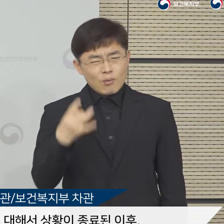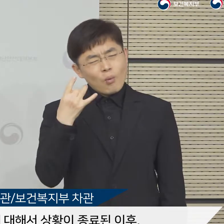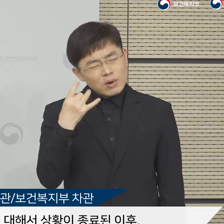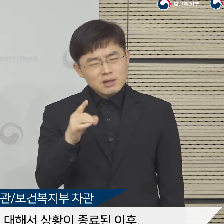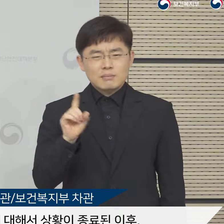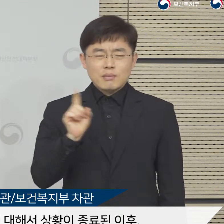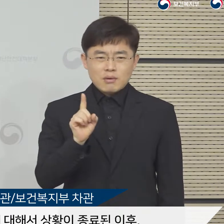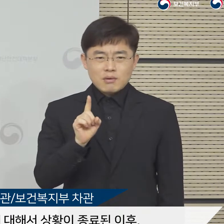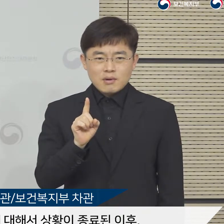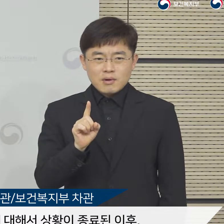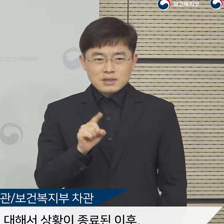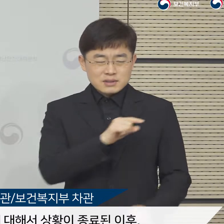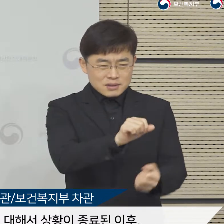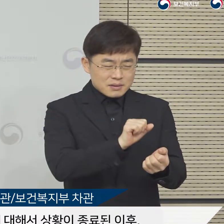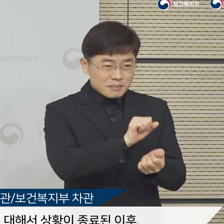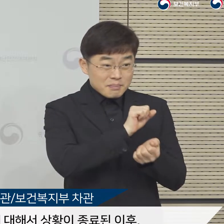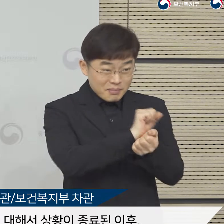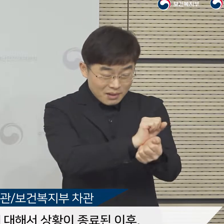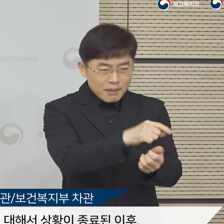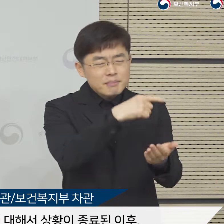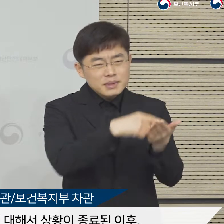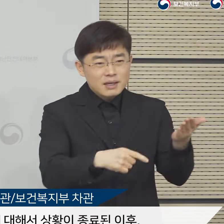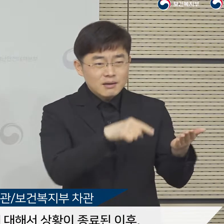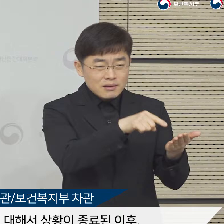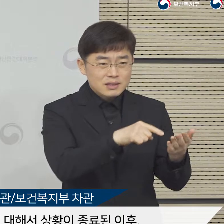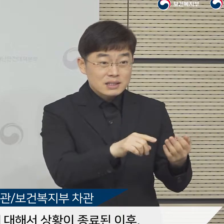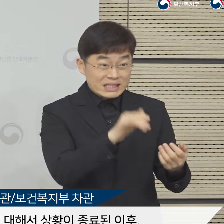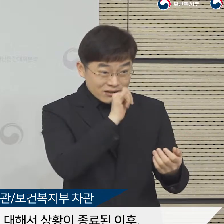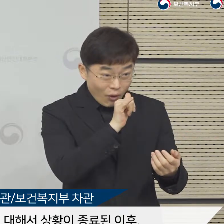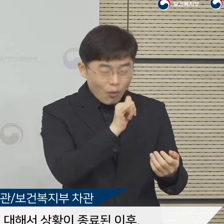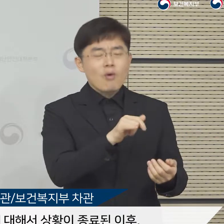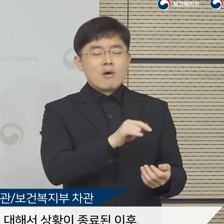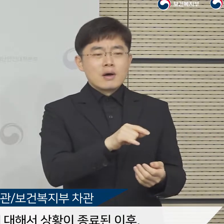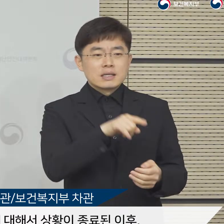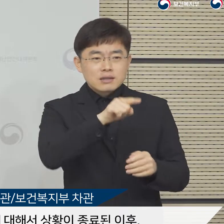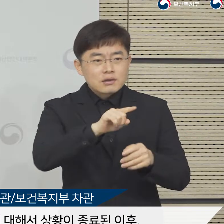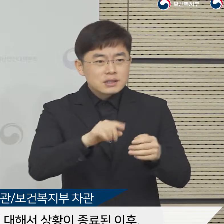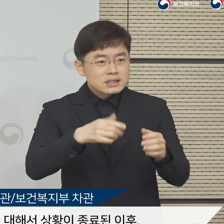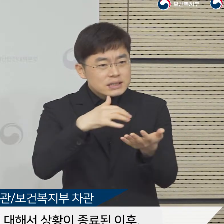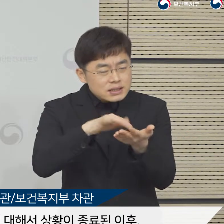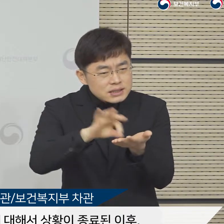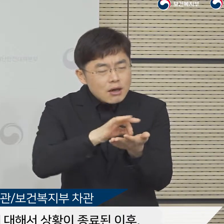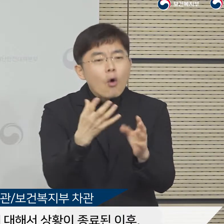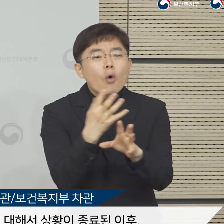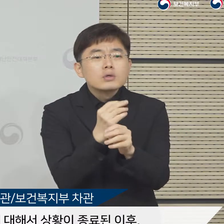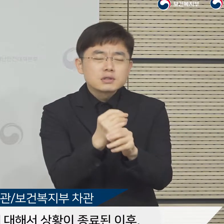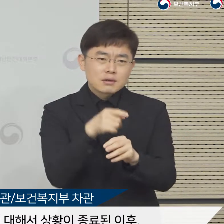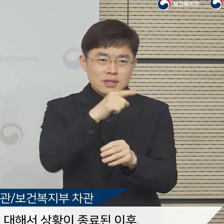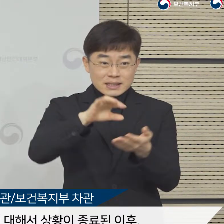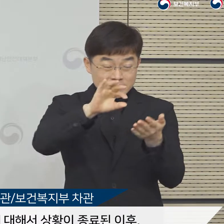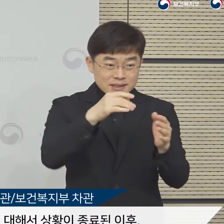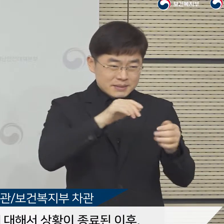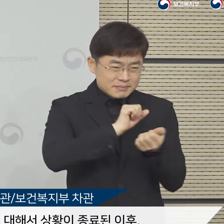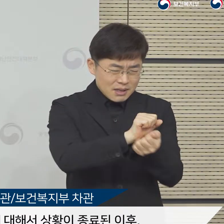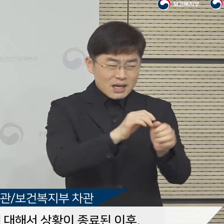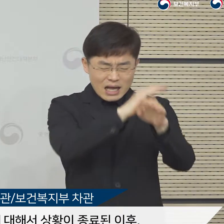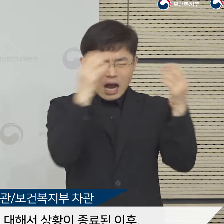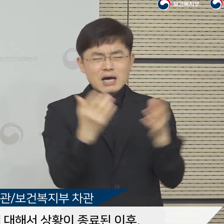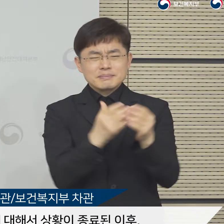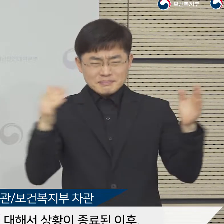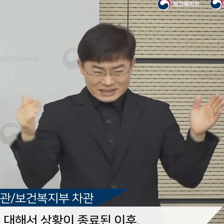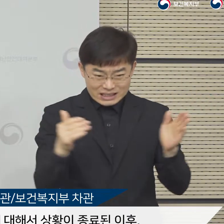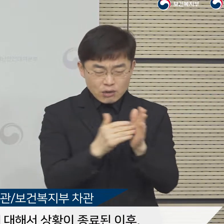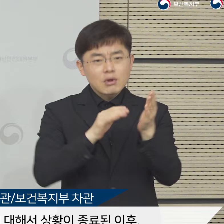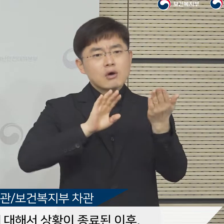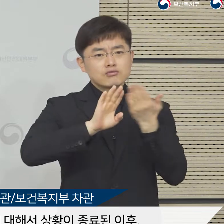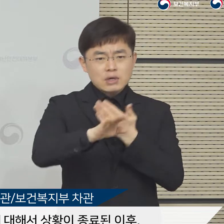대응 과정에서 발생한 손실에 대해서 상황이 종료된 이후 손실보상의 대상과 기준을